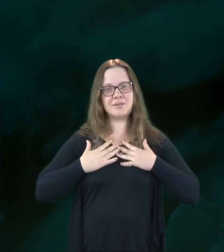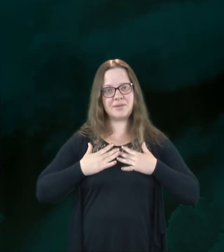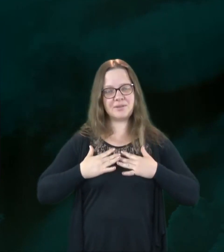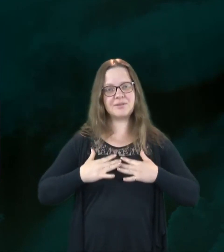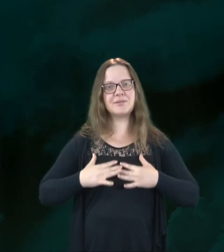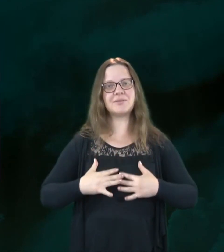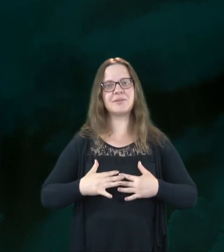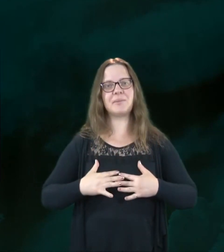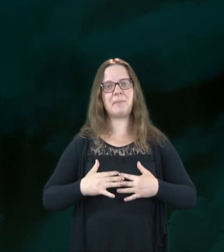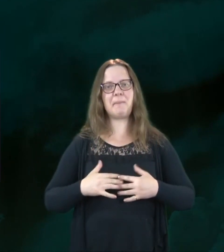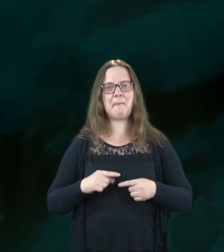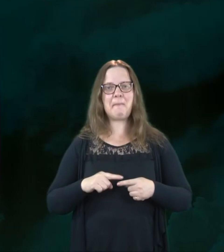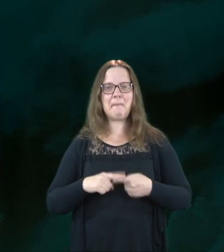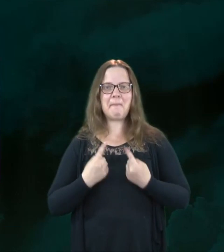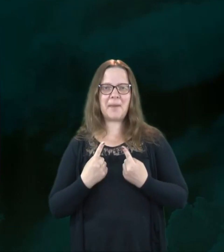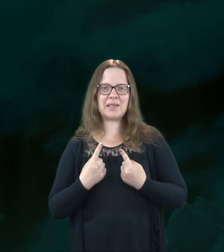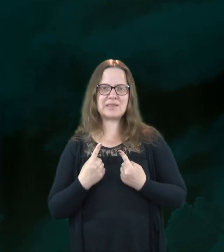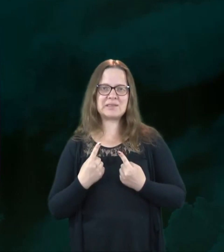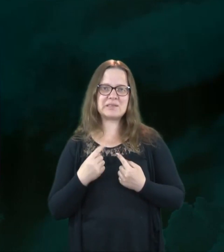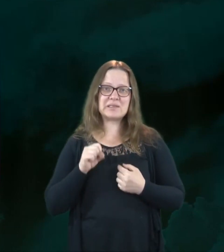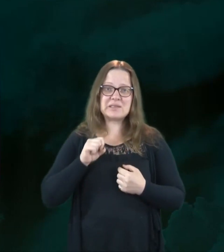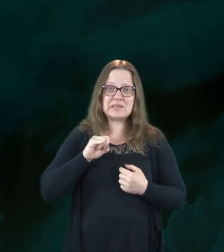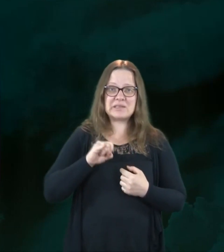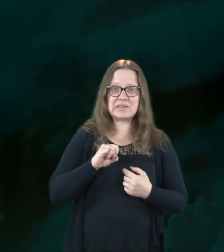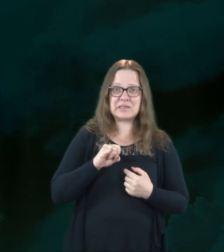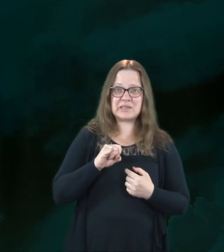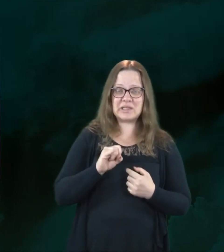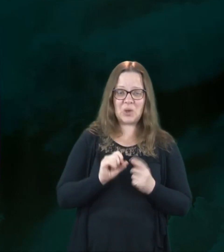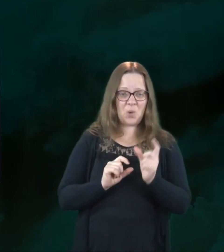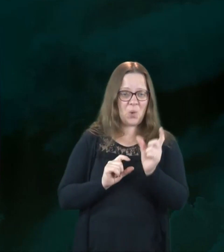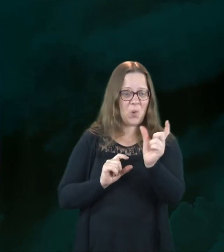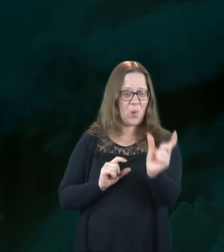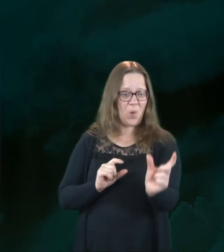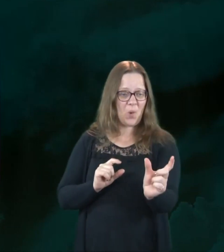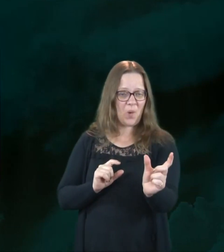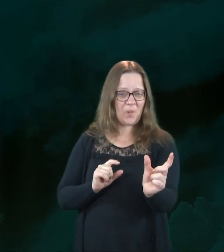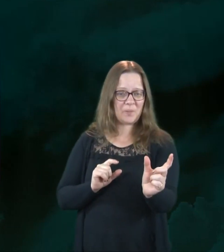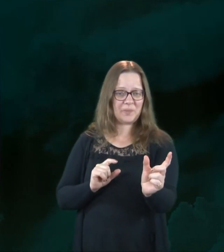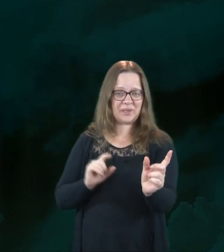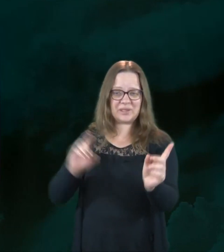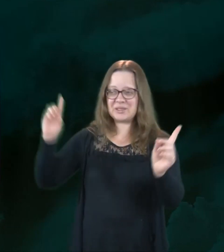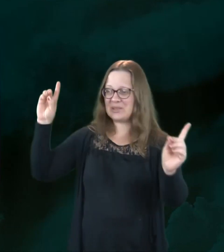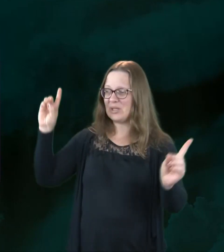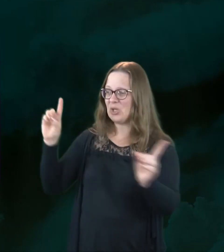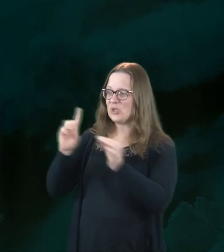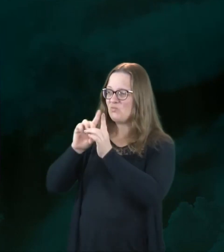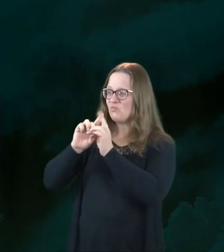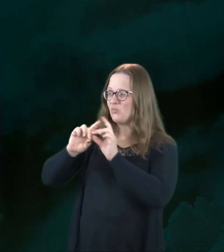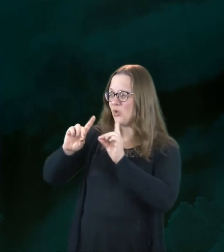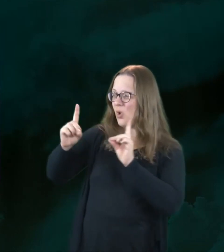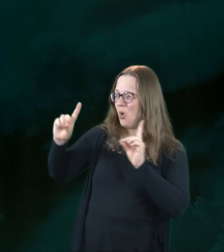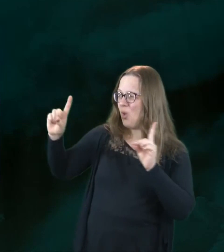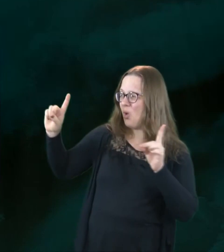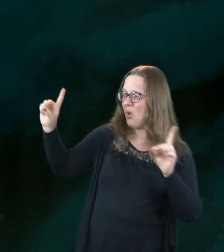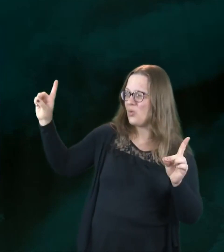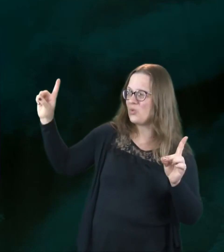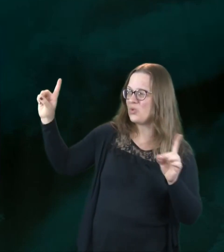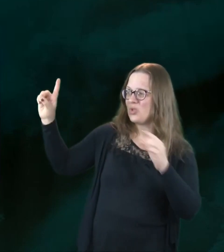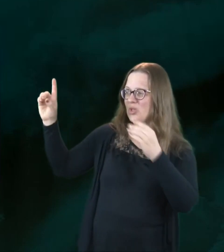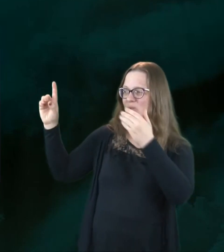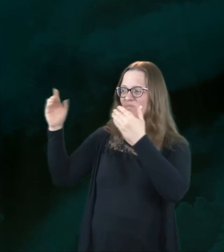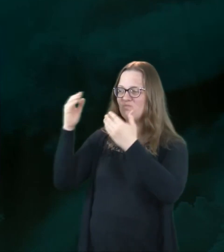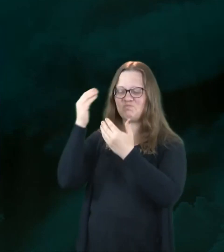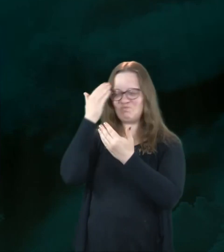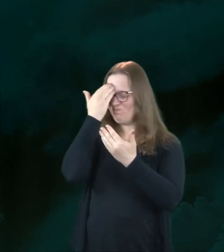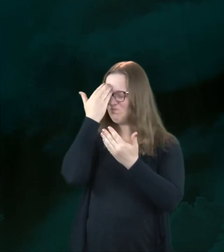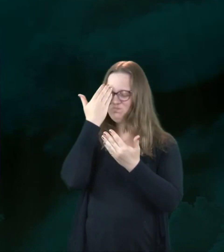viver por conta própria, se desconectou de Deus, quis viver, né, desobediente a Deus e não crendo em